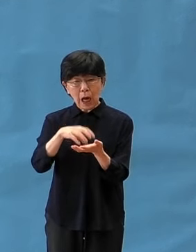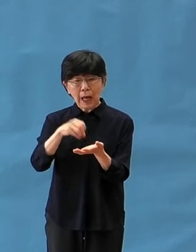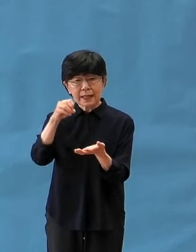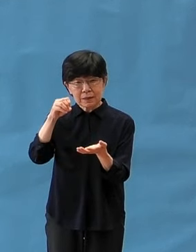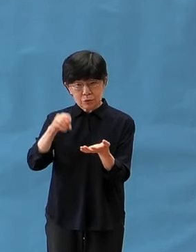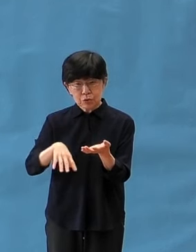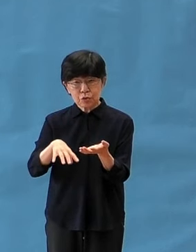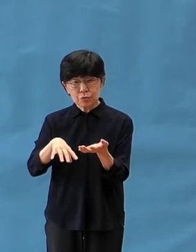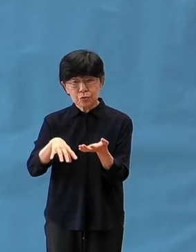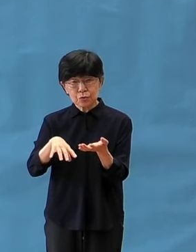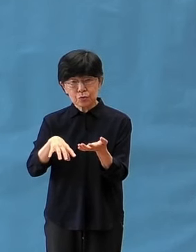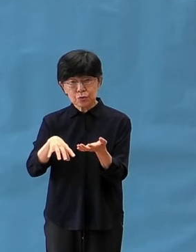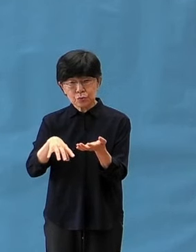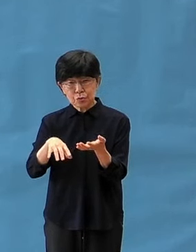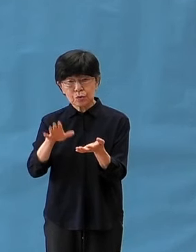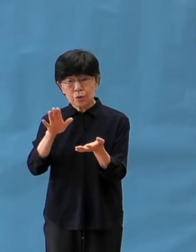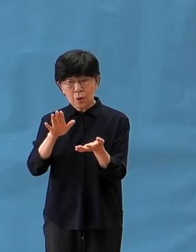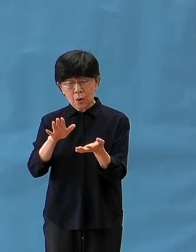排出した